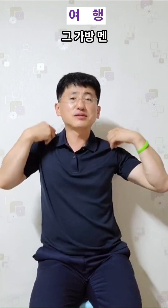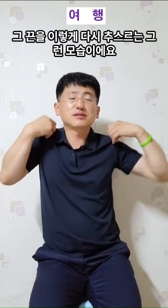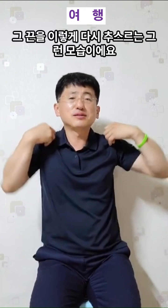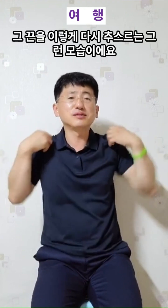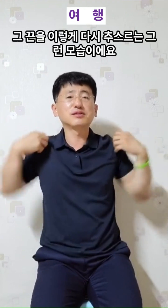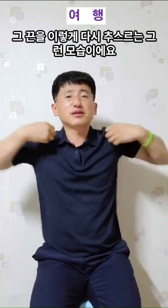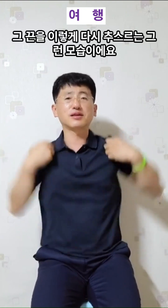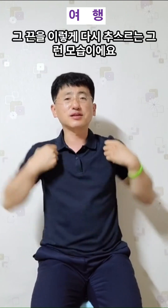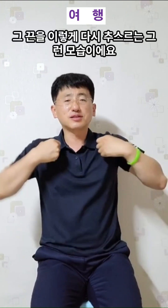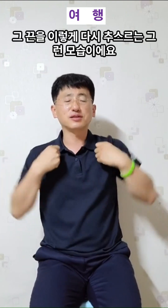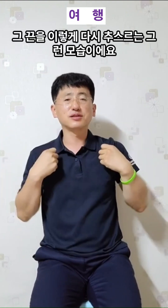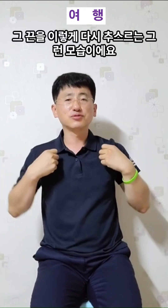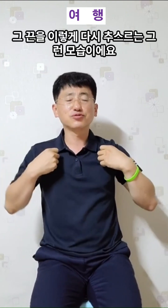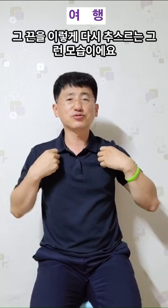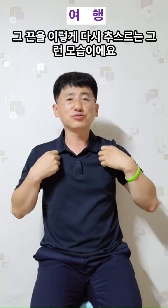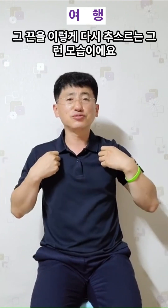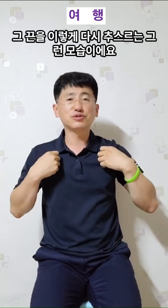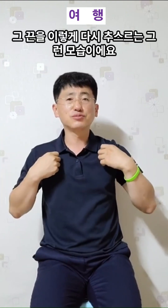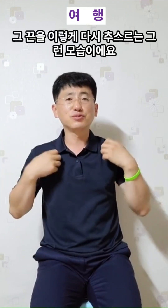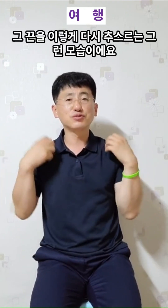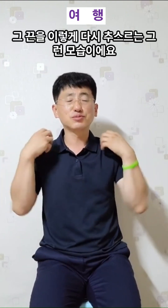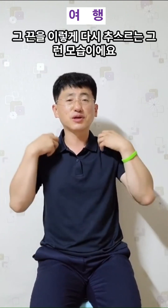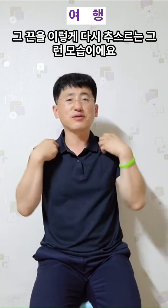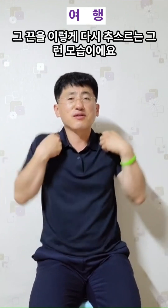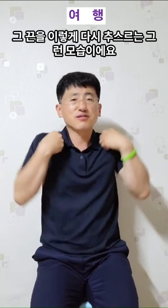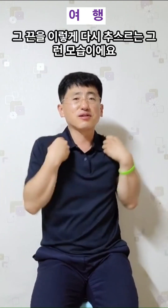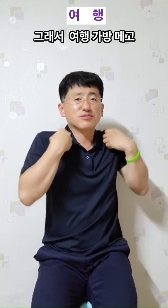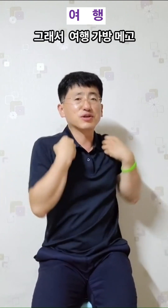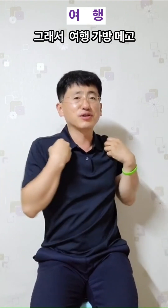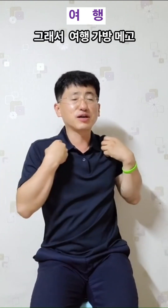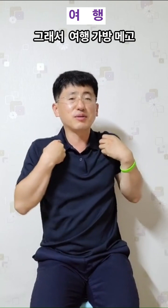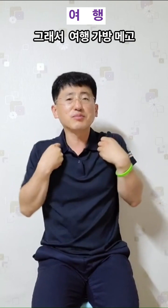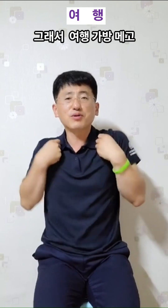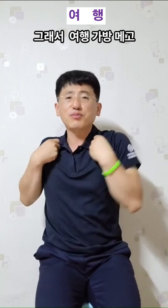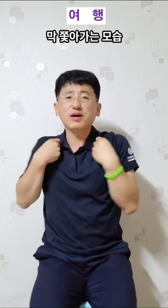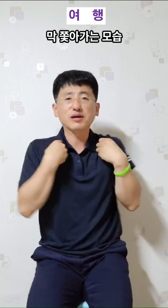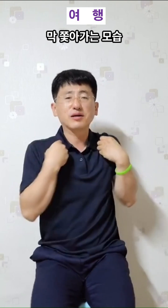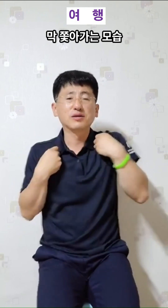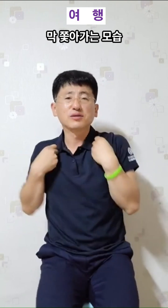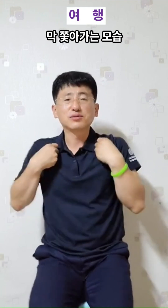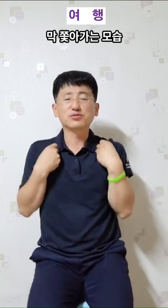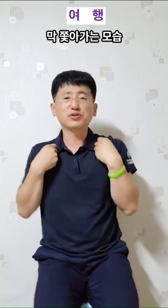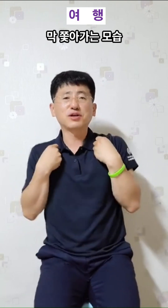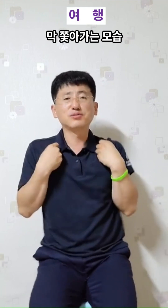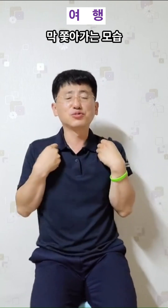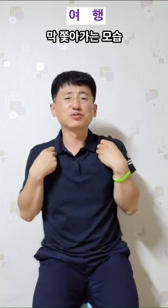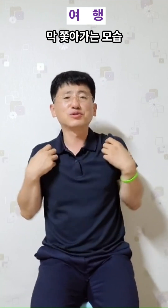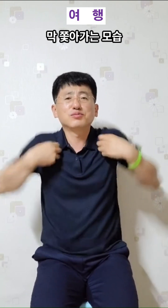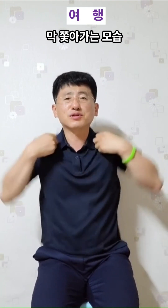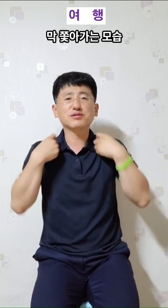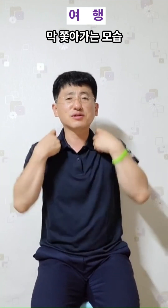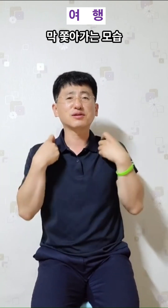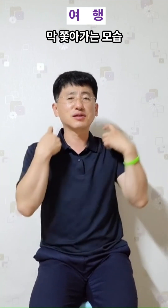그 끈을 이렇게 다시 추스르는 그런 모습이에요. 그래서 막 여행 가방 메고 막 쫓아가는 모습이죠.